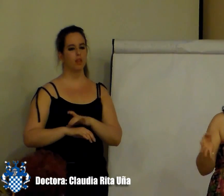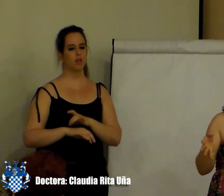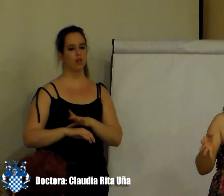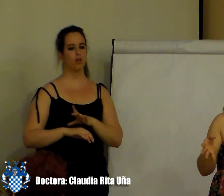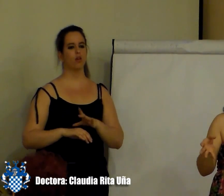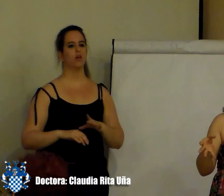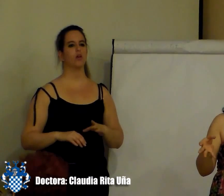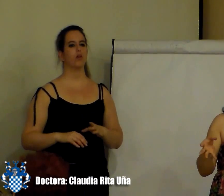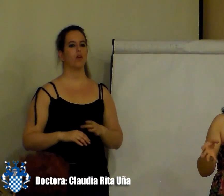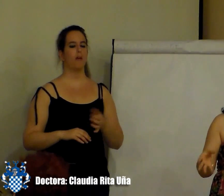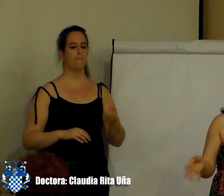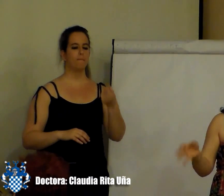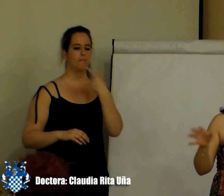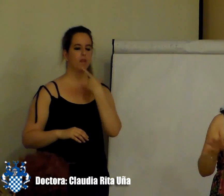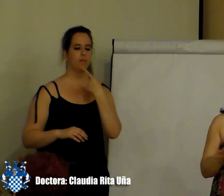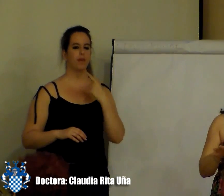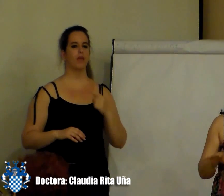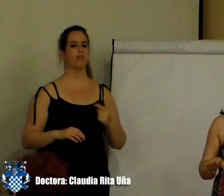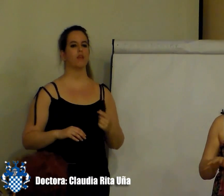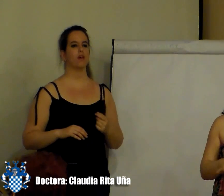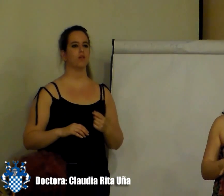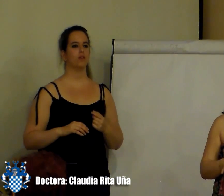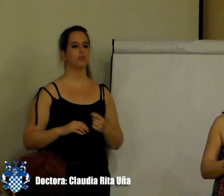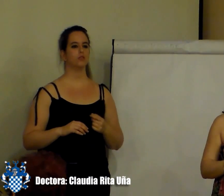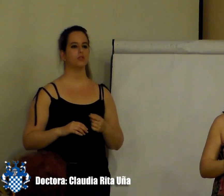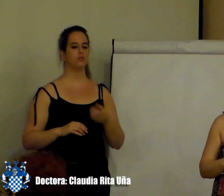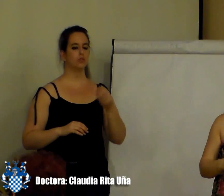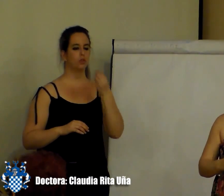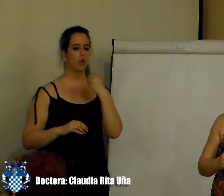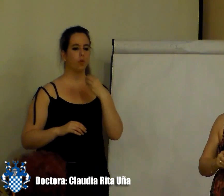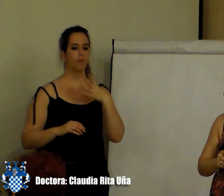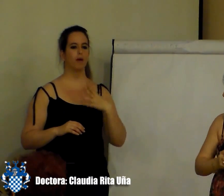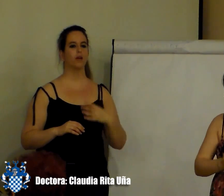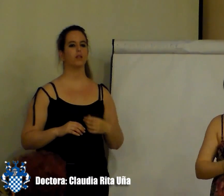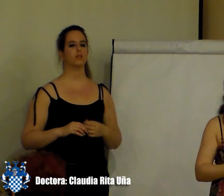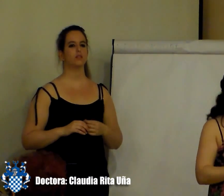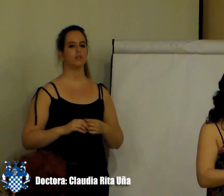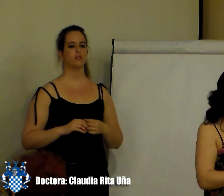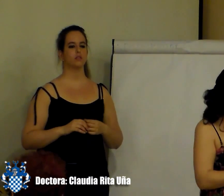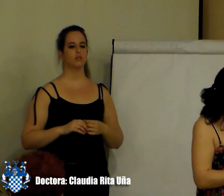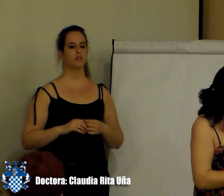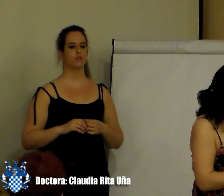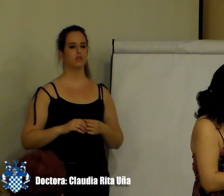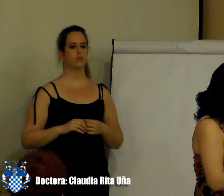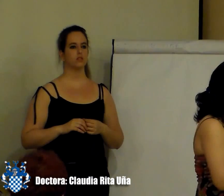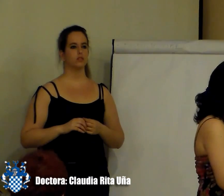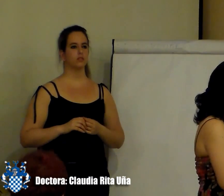otras medicaciones están tomando para evitar interacciones con los remedios que les damos los reumatólogos, ¿sí?